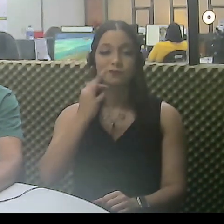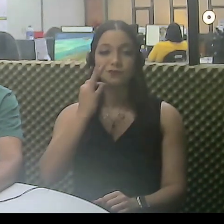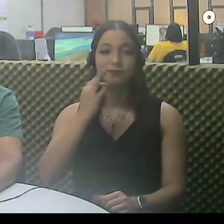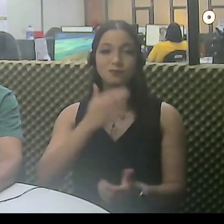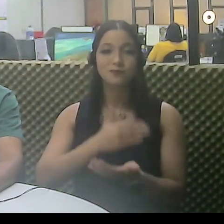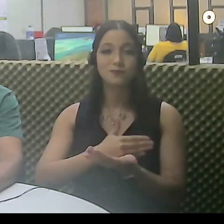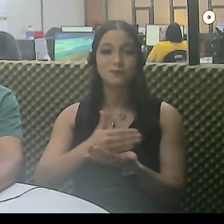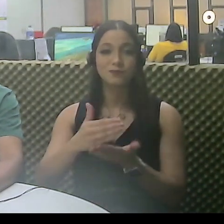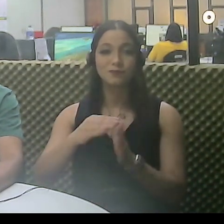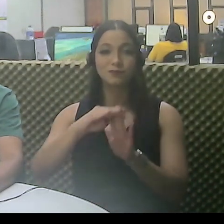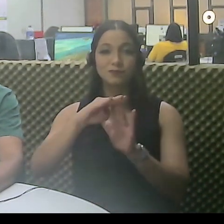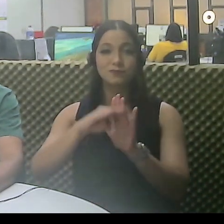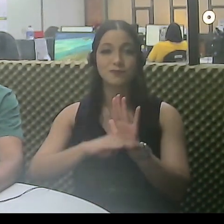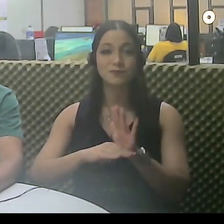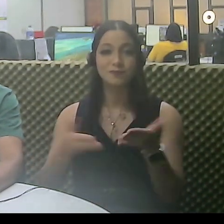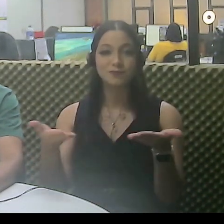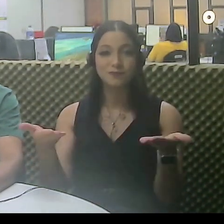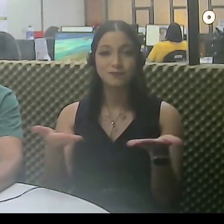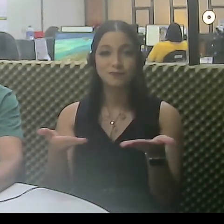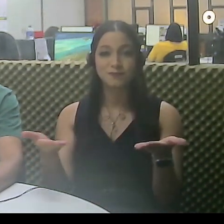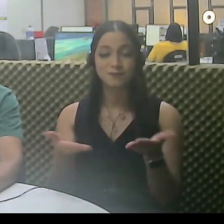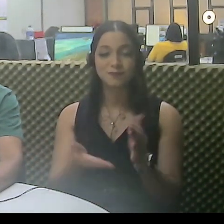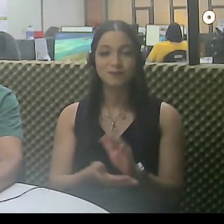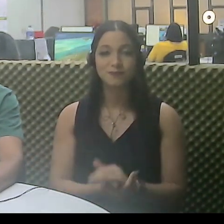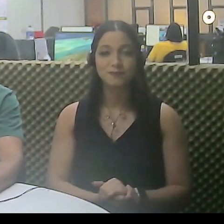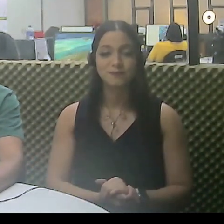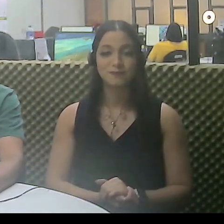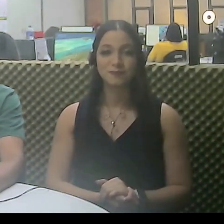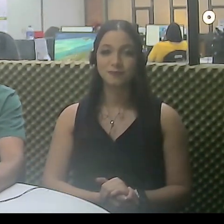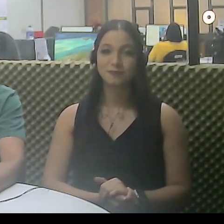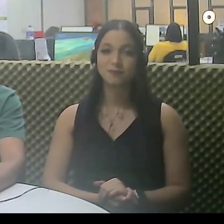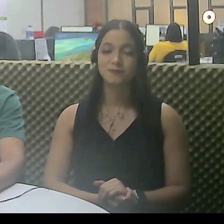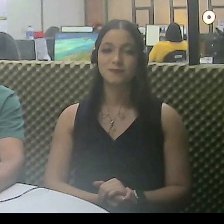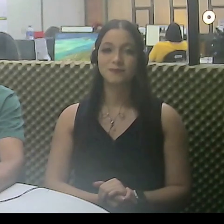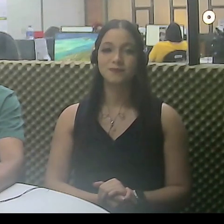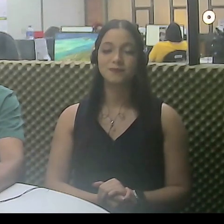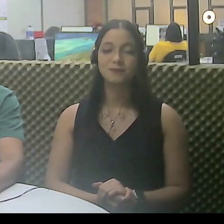o Fernando Cássio começamos com os destaques da edição de hoje